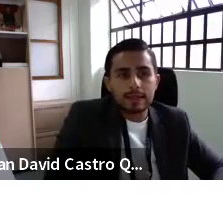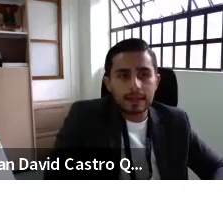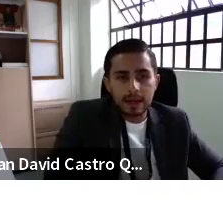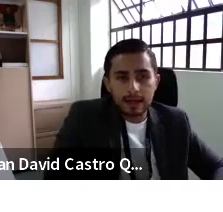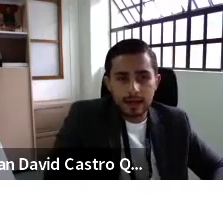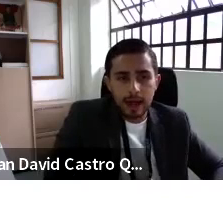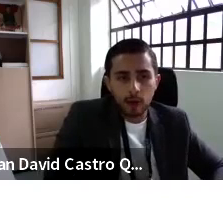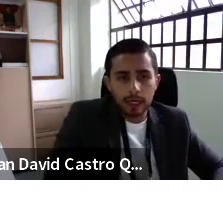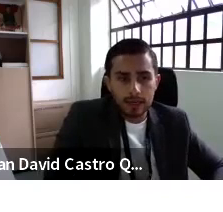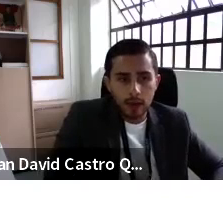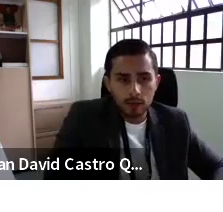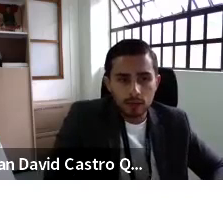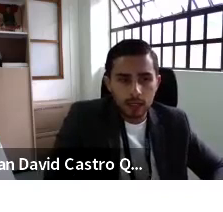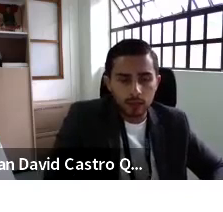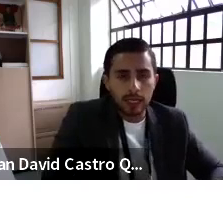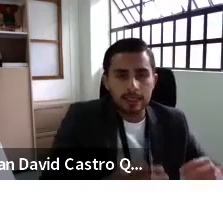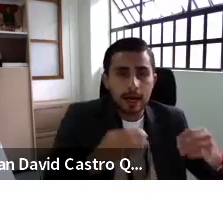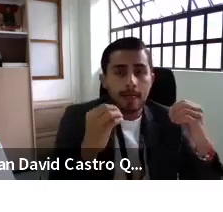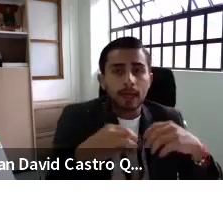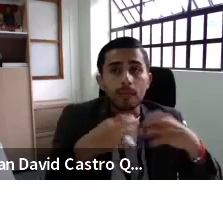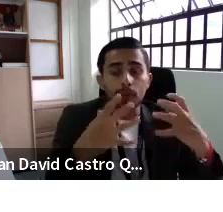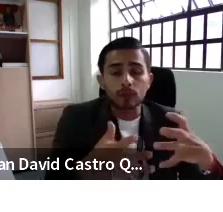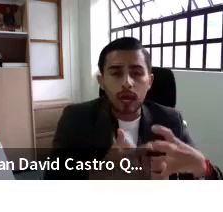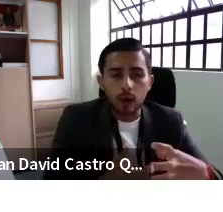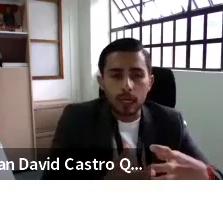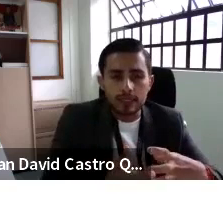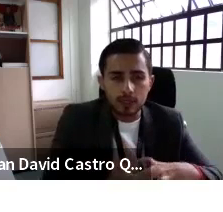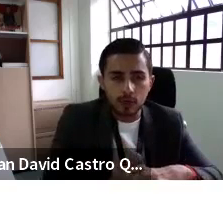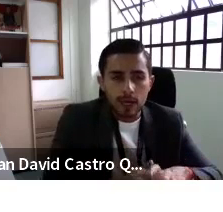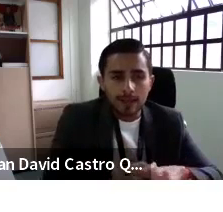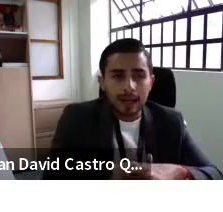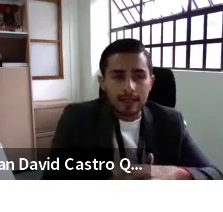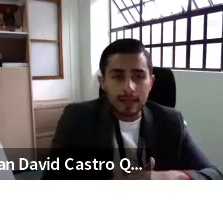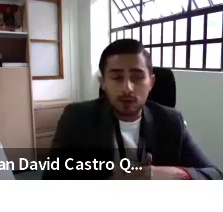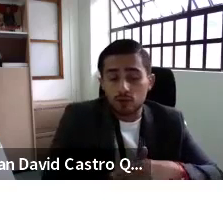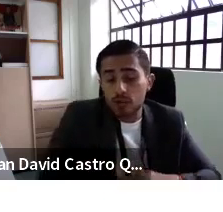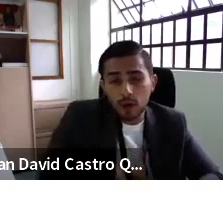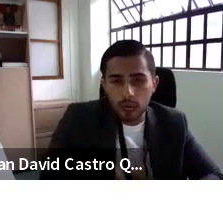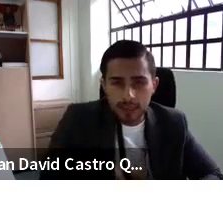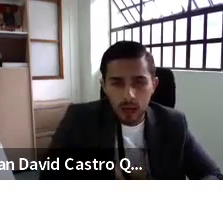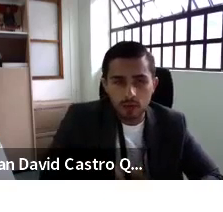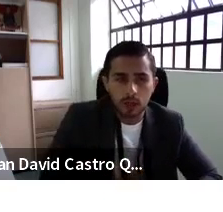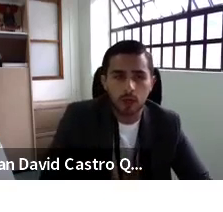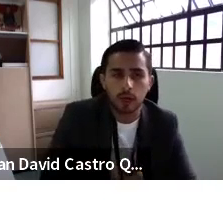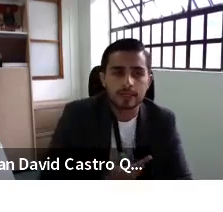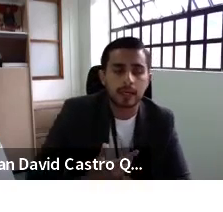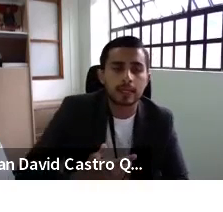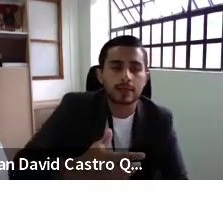ciencia se ha globalizado cierto y en esa impronta de globalización de la ciencia o no se ha globalizado se debe globalizar y en esa